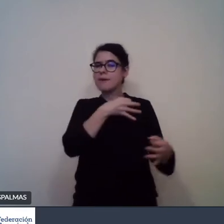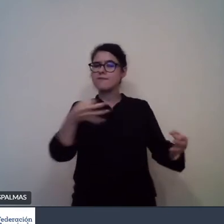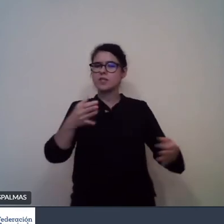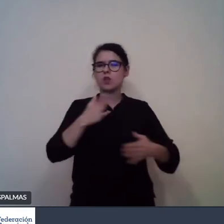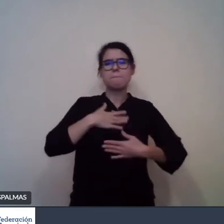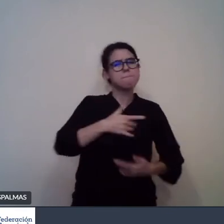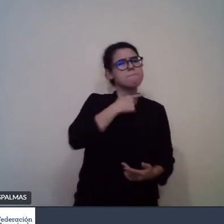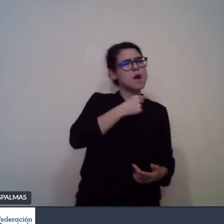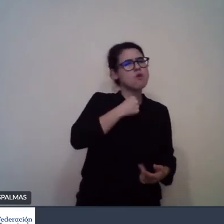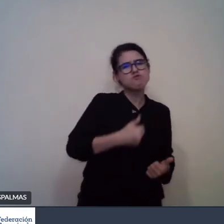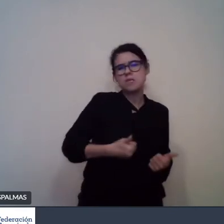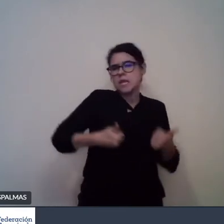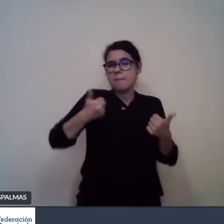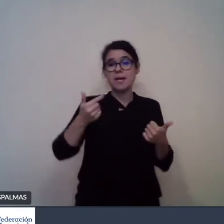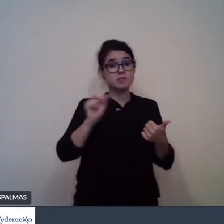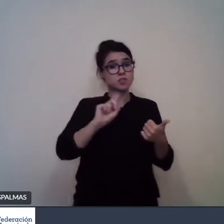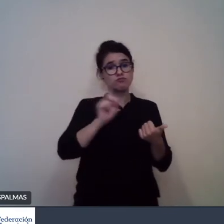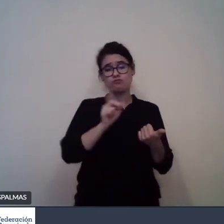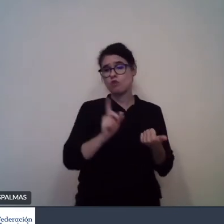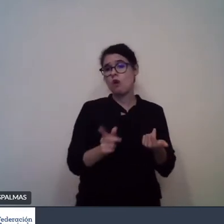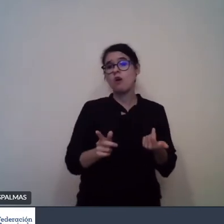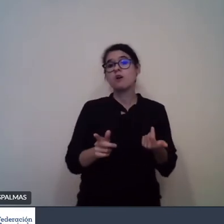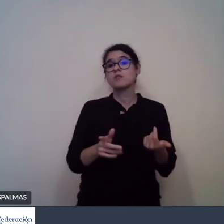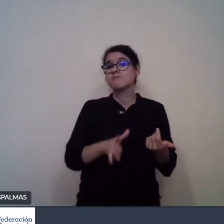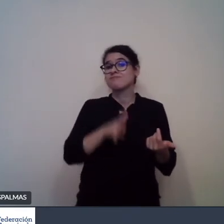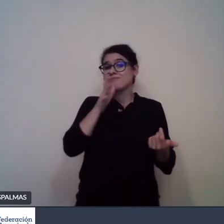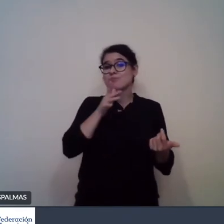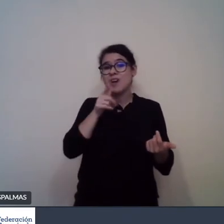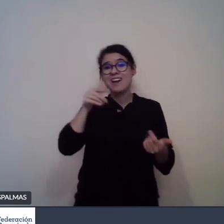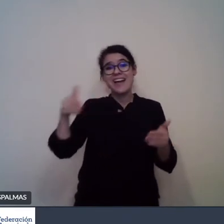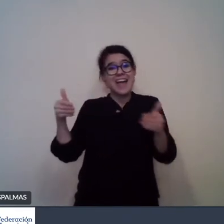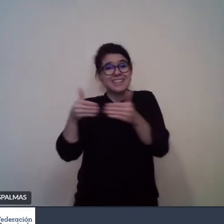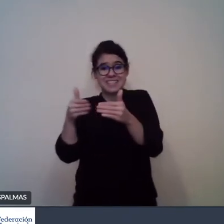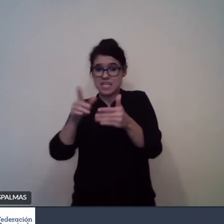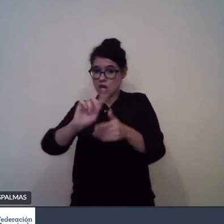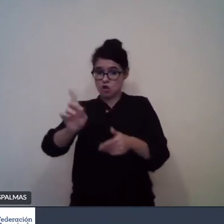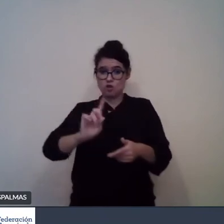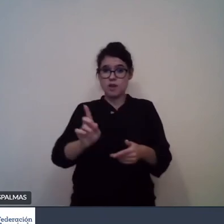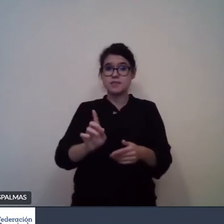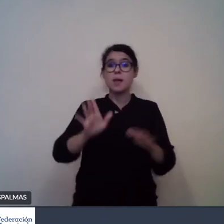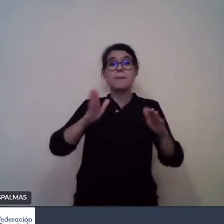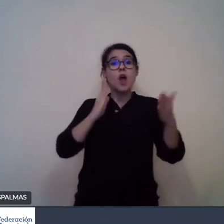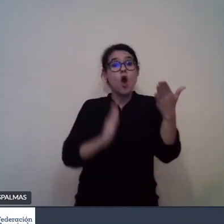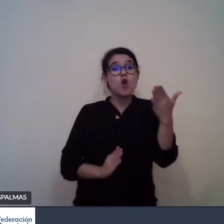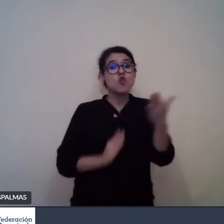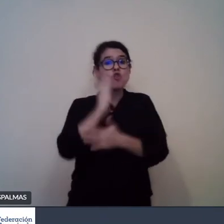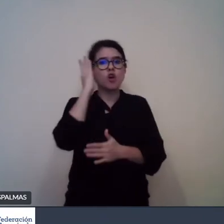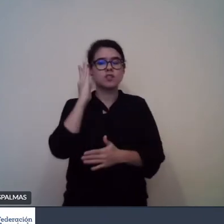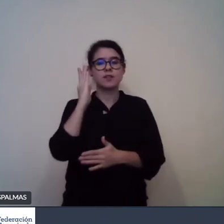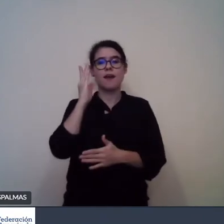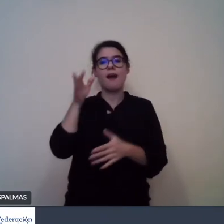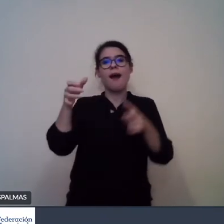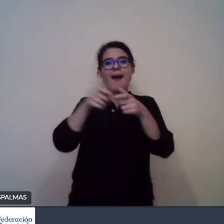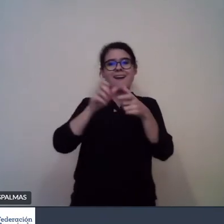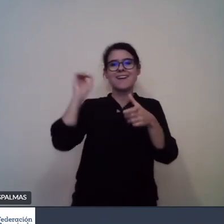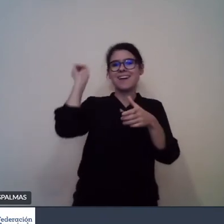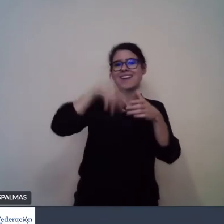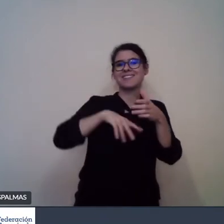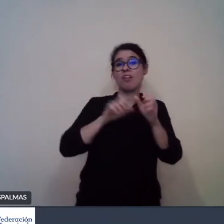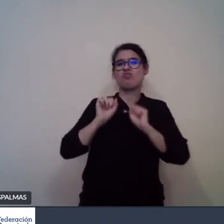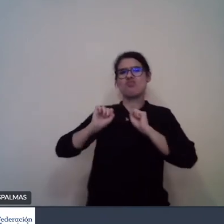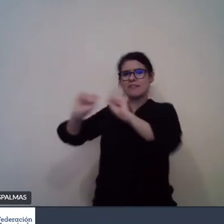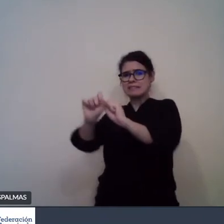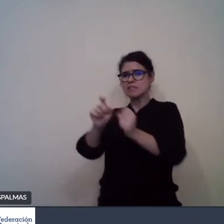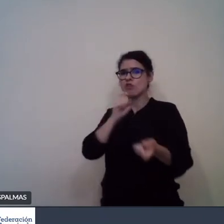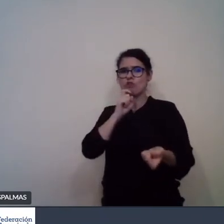mejor posible porque no va a esquina, este corte a canasta es muy difícil de defender porque su jugador defensor está